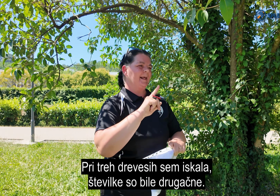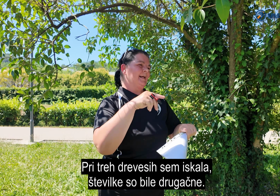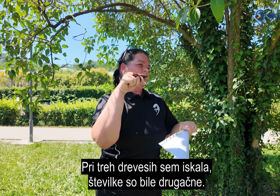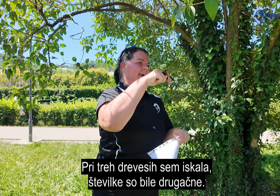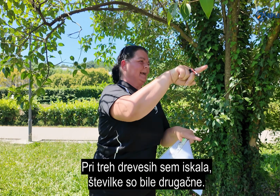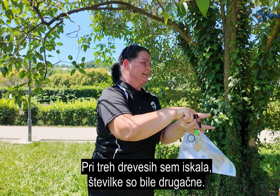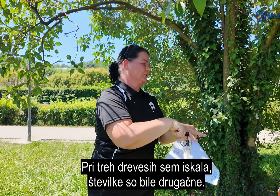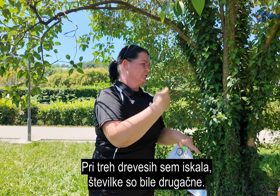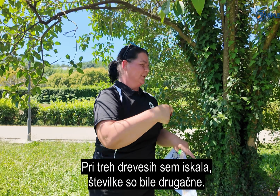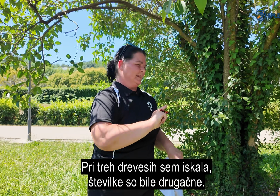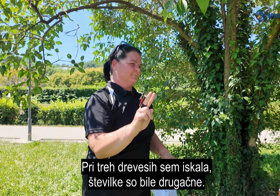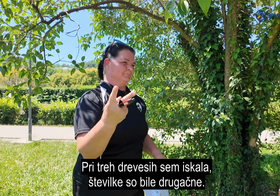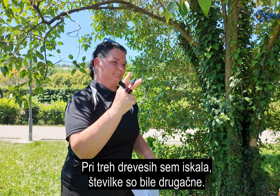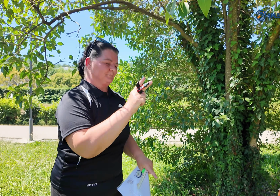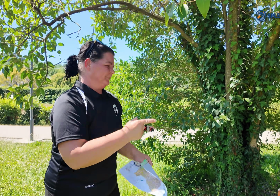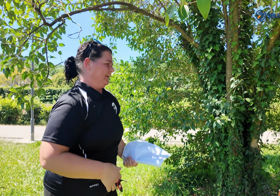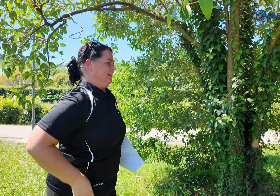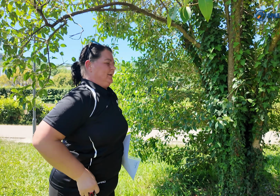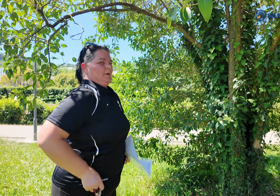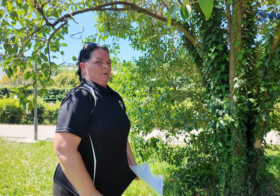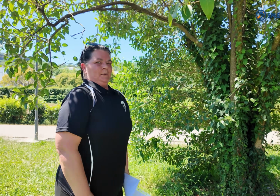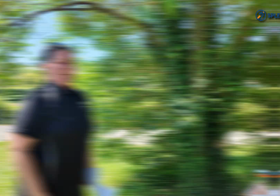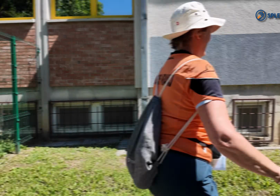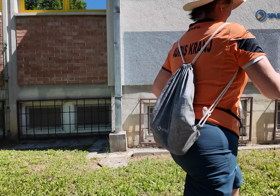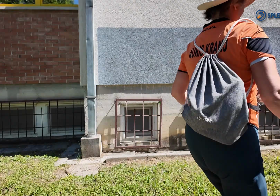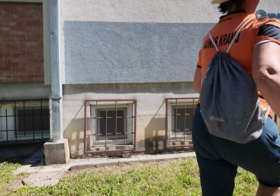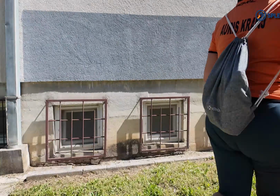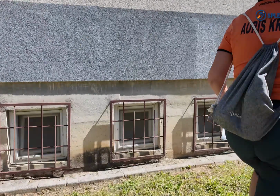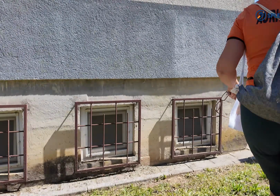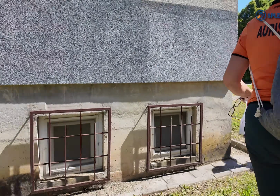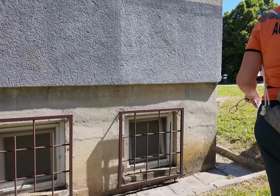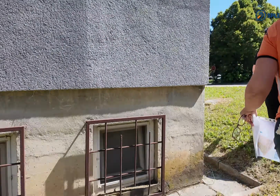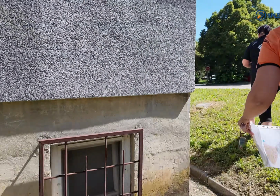številko. Pri 3 drevesih sem iskala. Številke so bile drugačne.